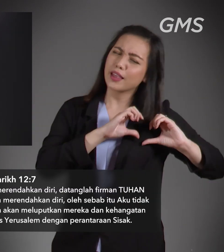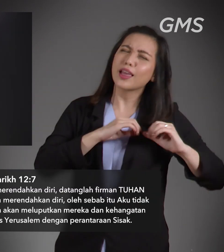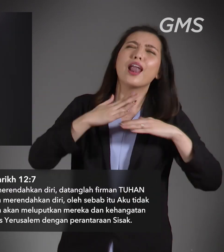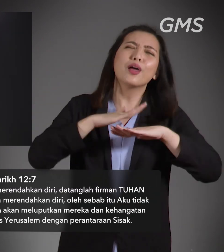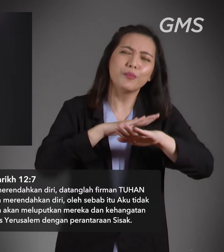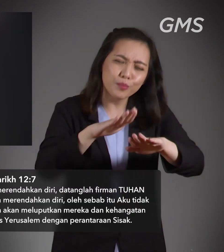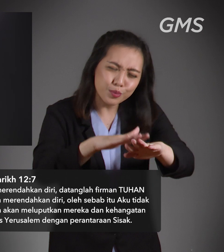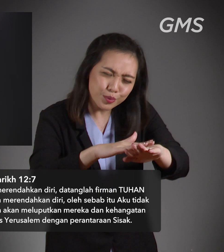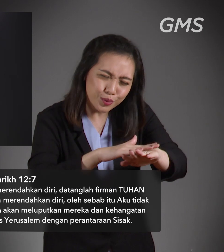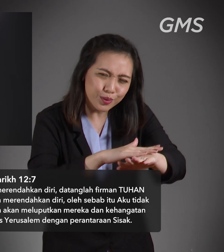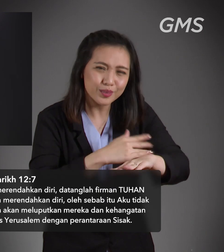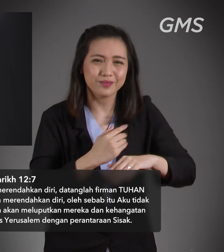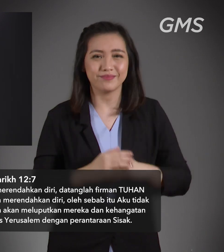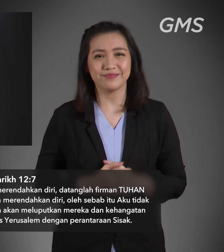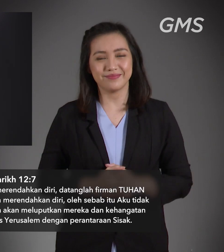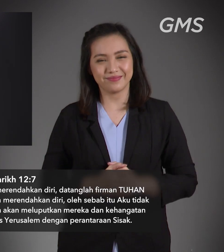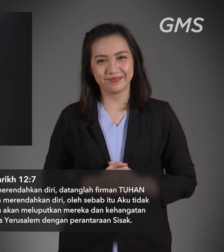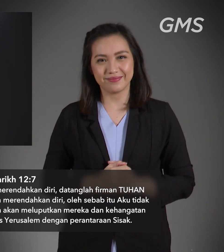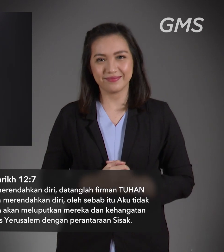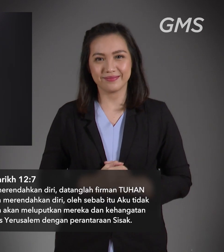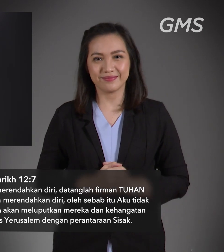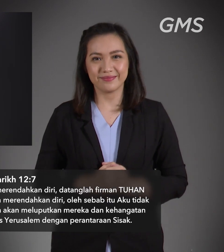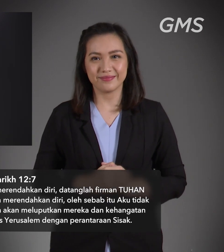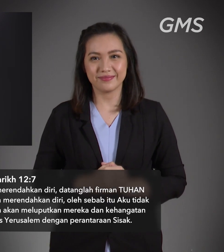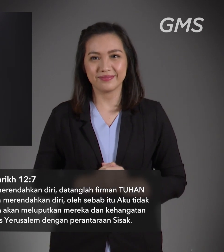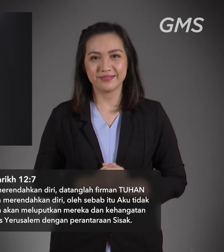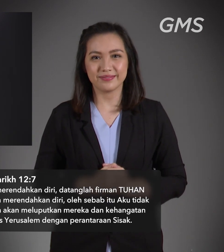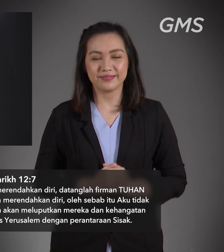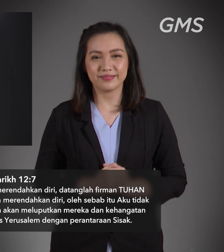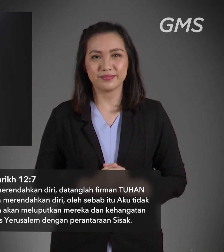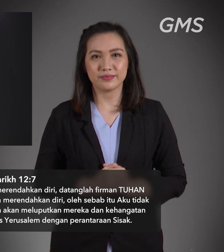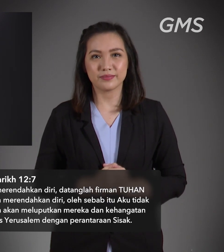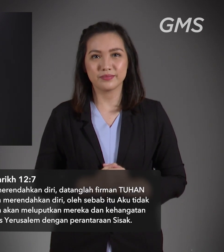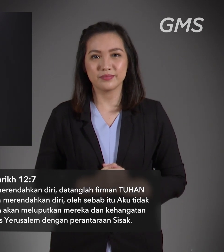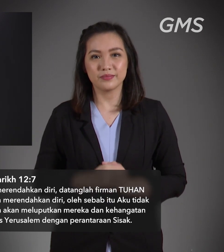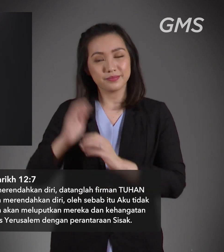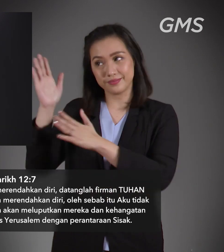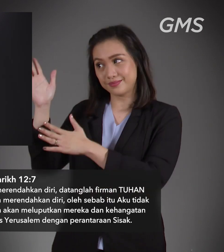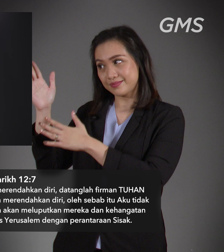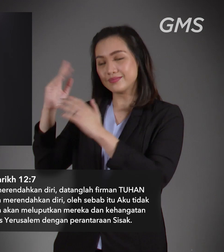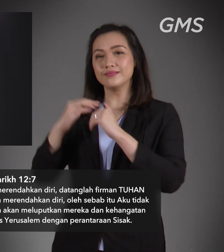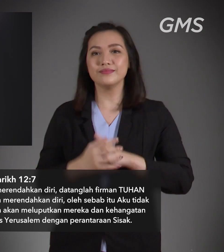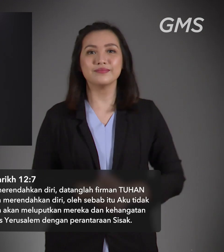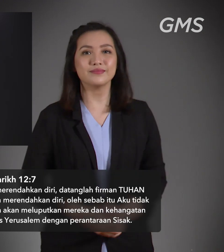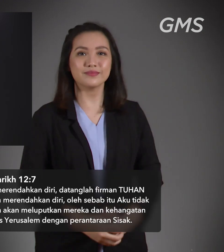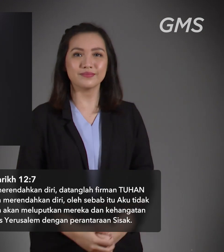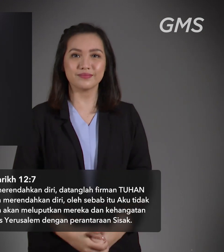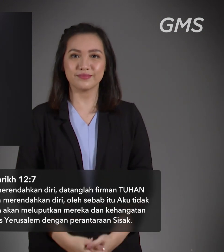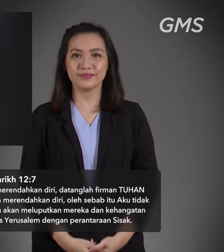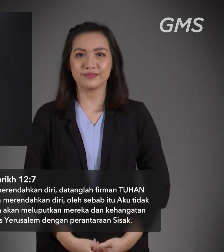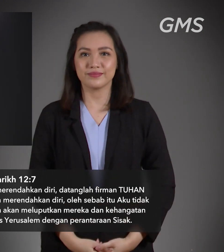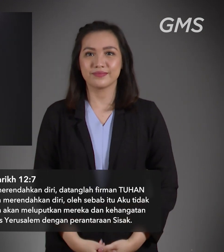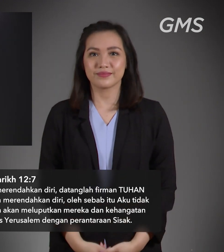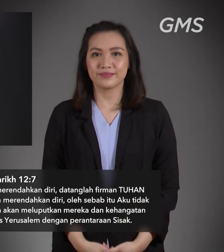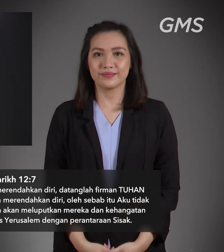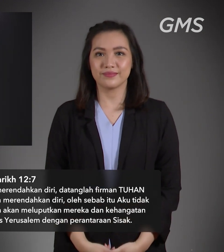merendahkan diri, datanglah firman Tuhan kepada Semaya, bunyinya, mereka telah merendahkan diri, Tuhan ngomong sama Nabi. Oleh sebab itu aku